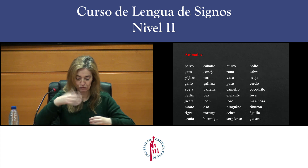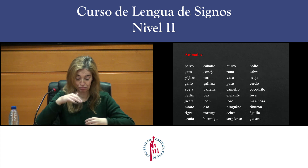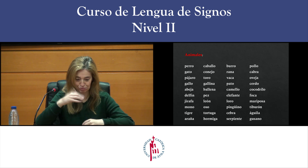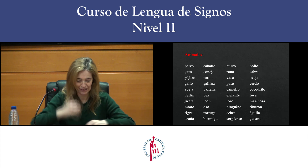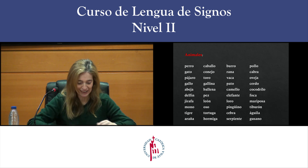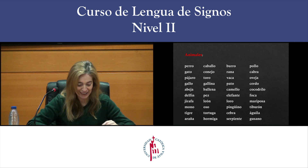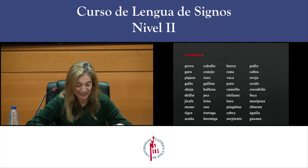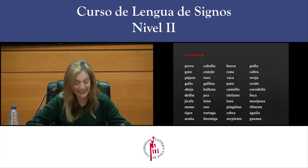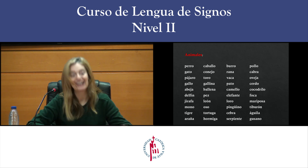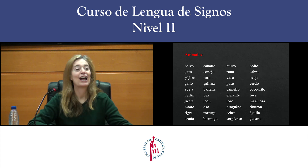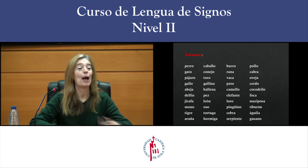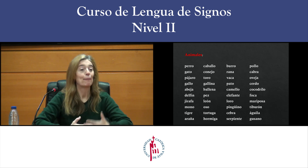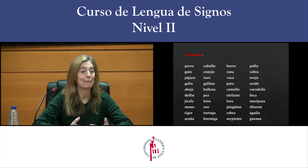son muchos perros